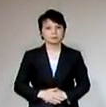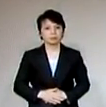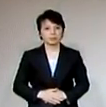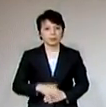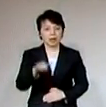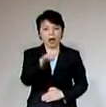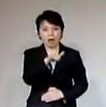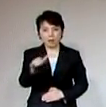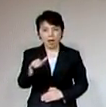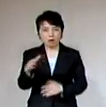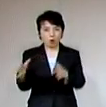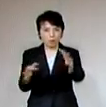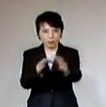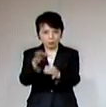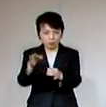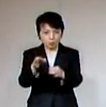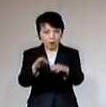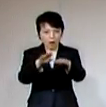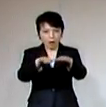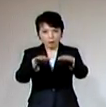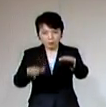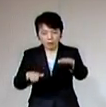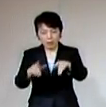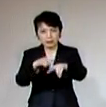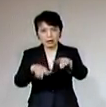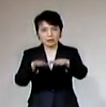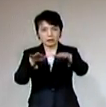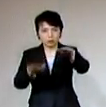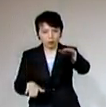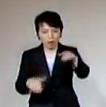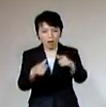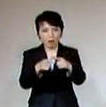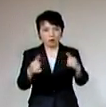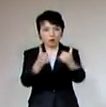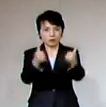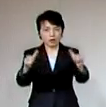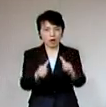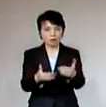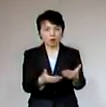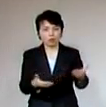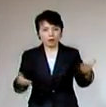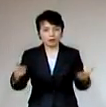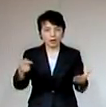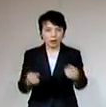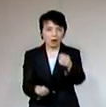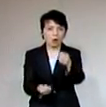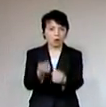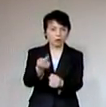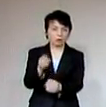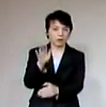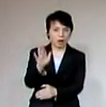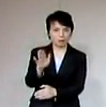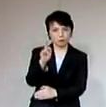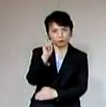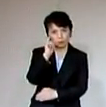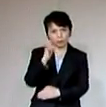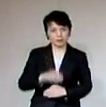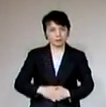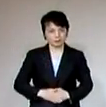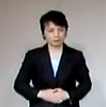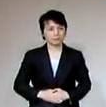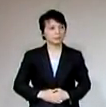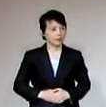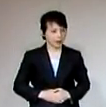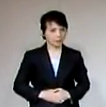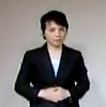ベノミクスは格差をどんどん広げ、日本社会の不安定化を招いていると思います。 は